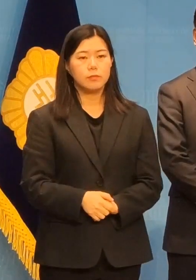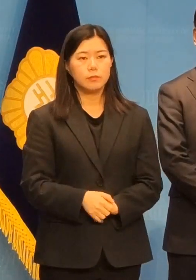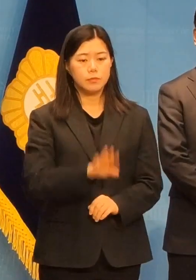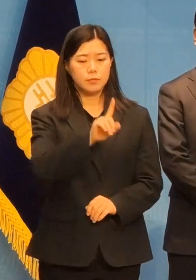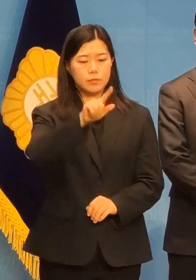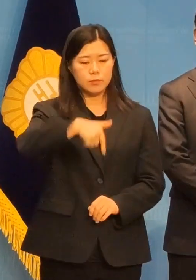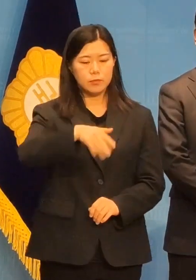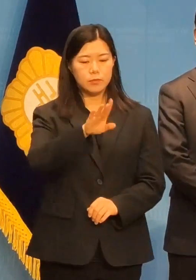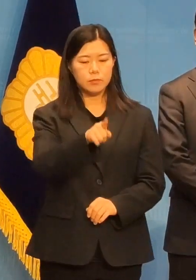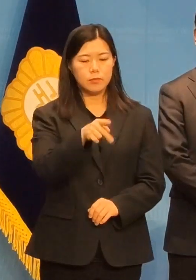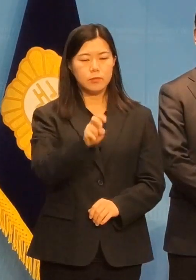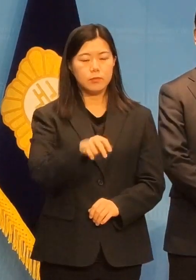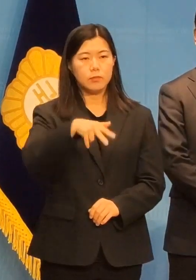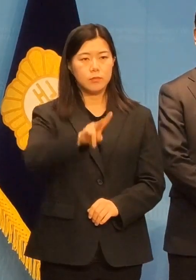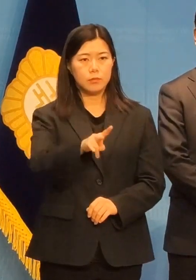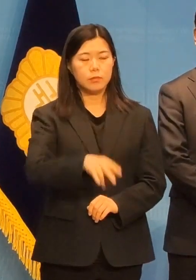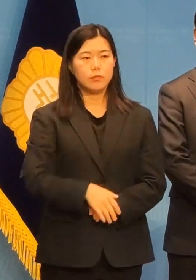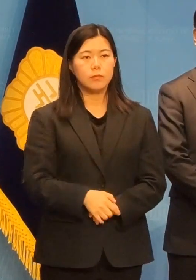박범계 의원님이십니다.